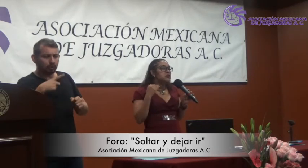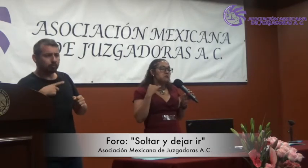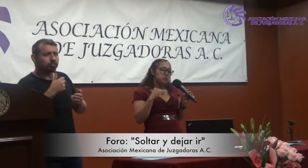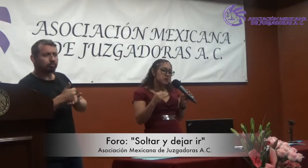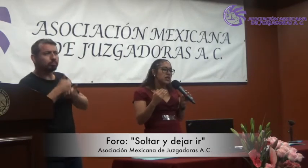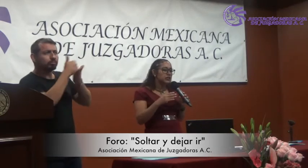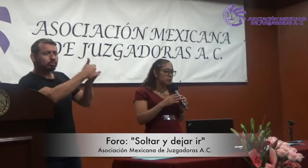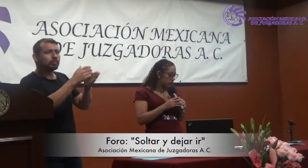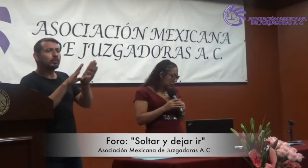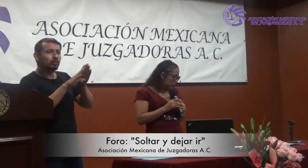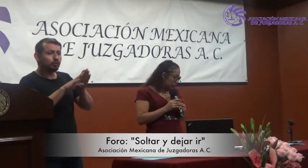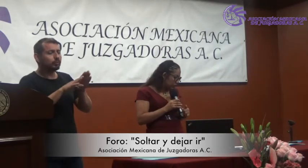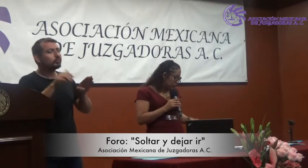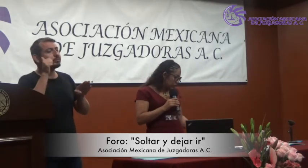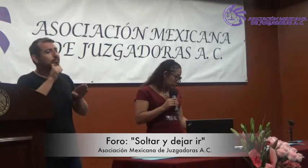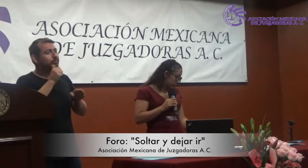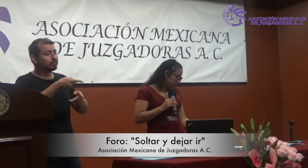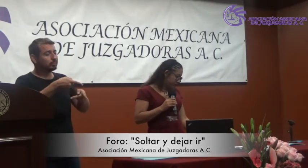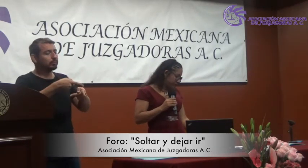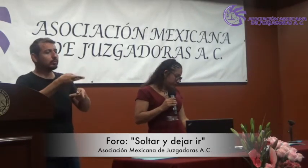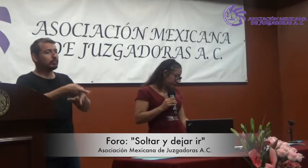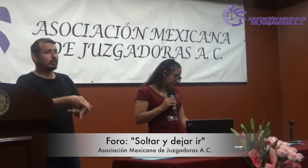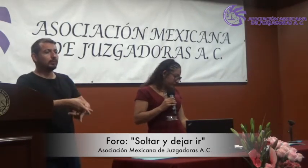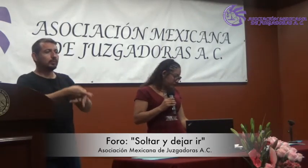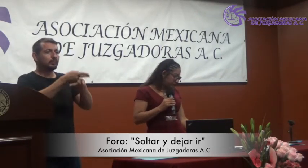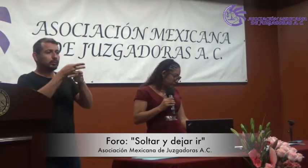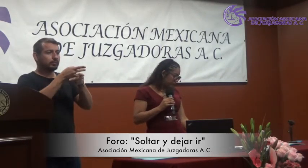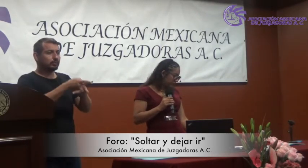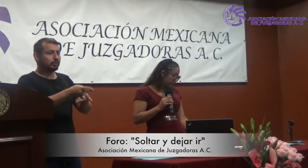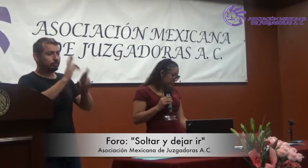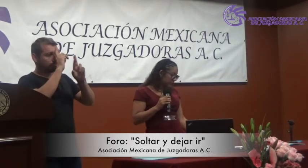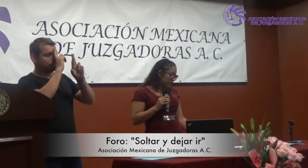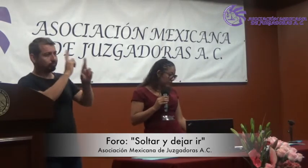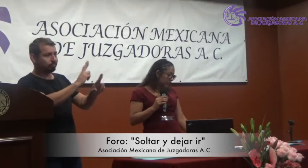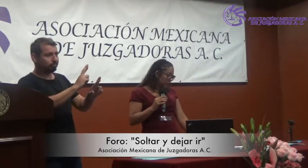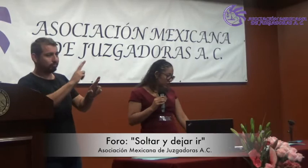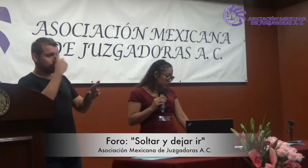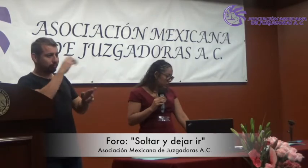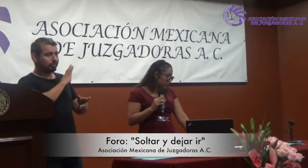persona vivir ese proceso en su ritmo.